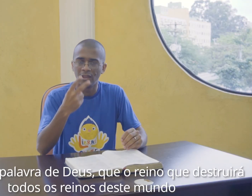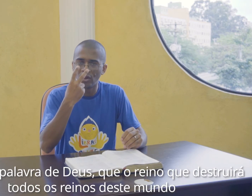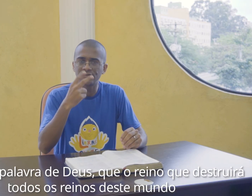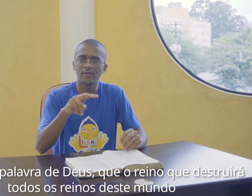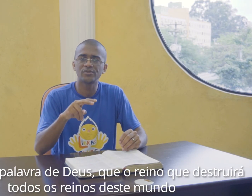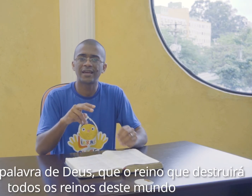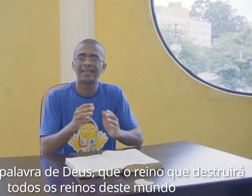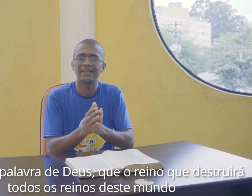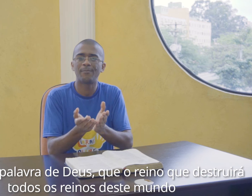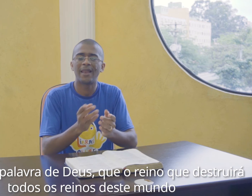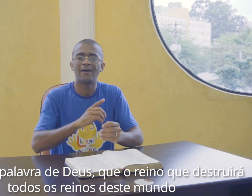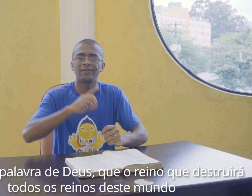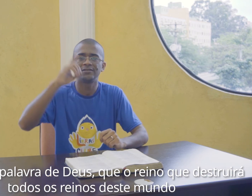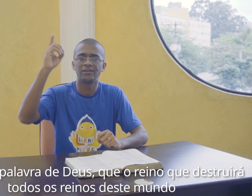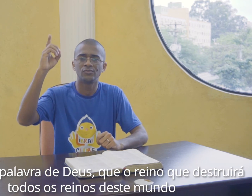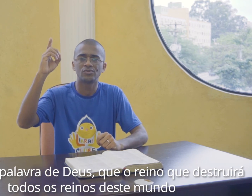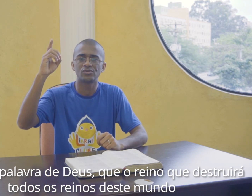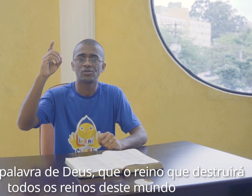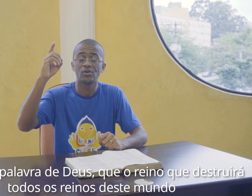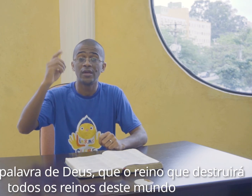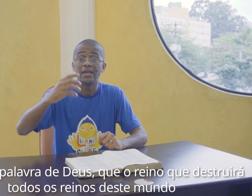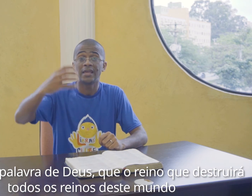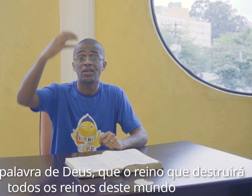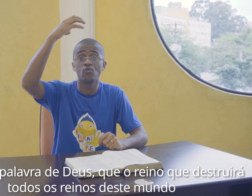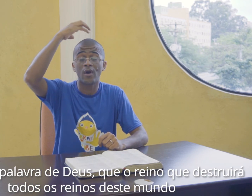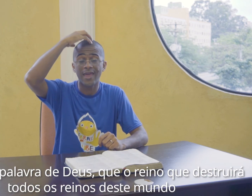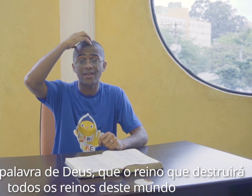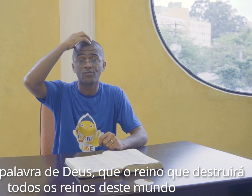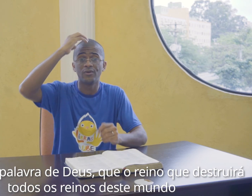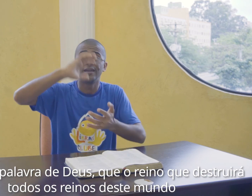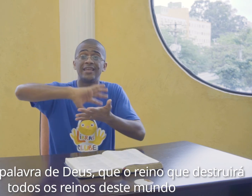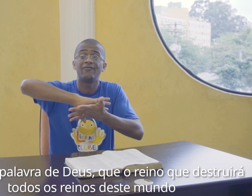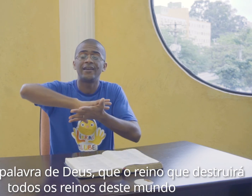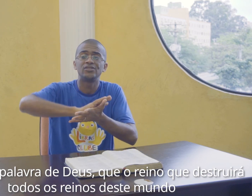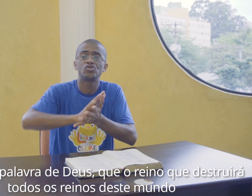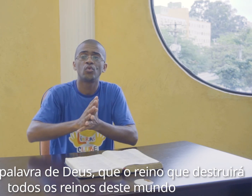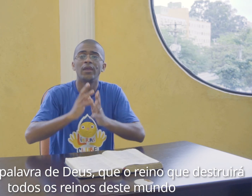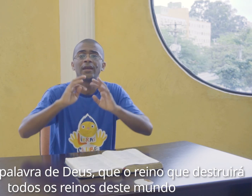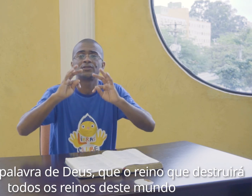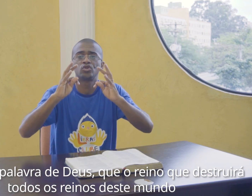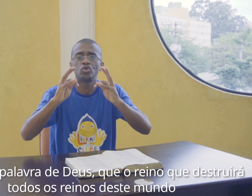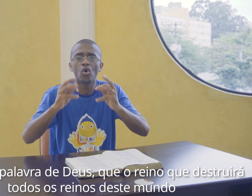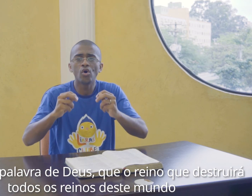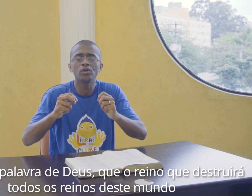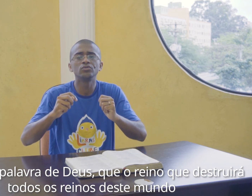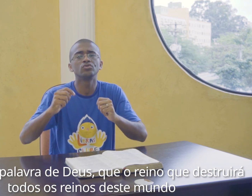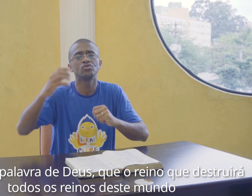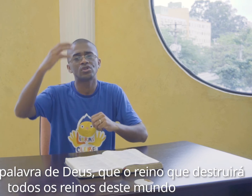Nós vemos aqui na palavra de Deus que o reino que vai destruir a todos os